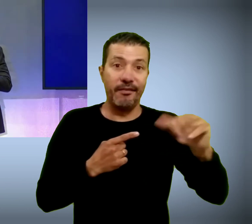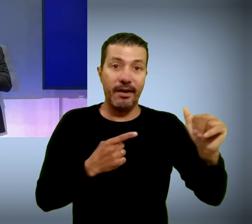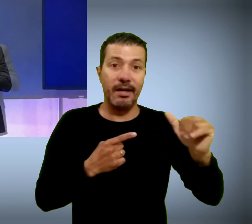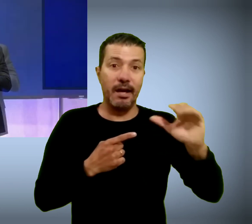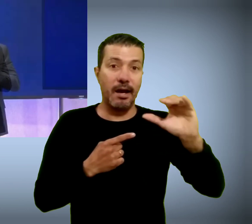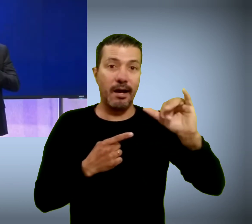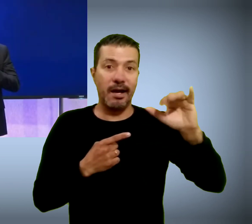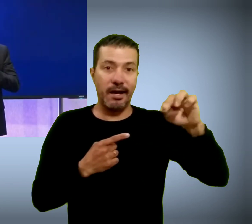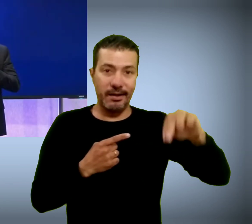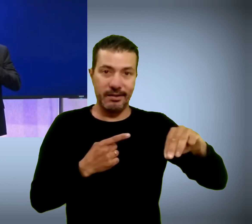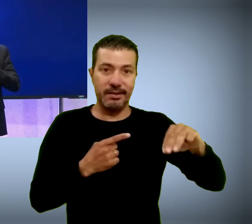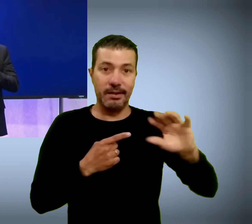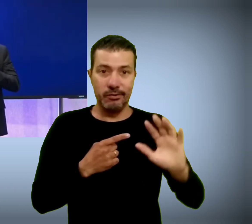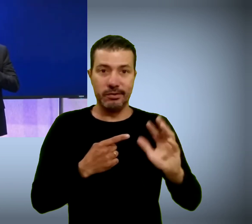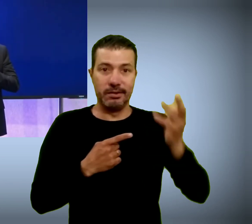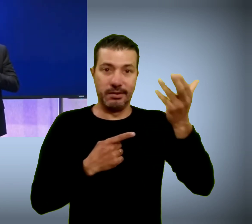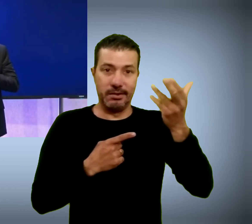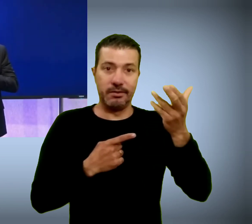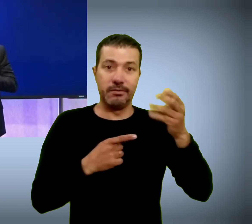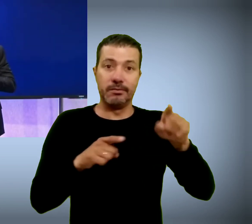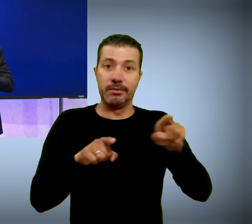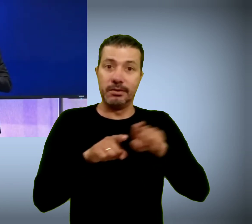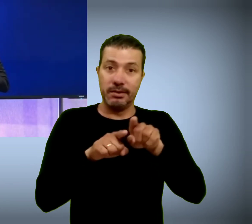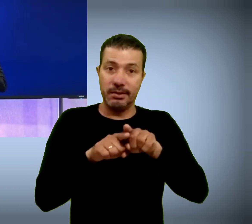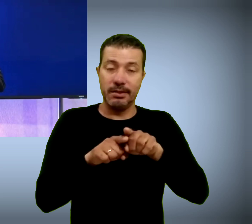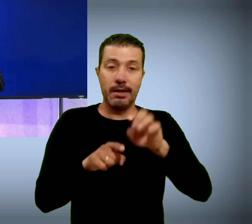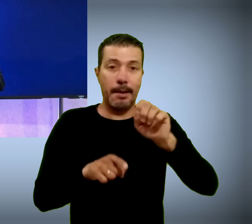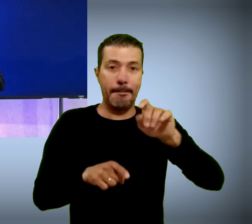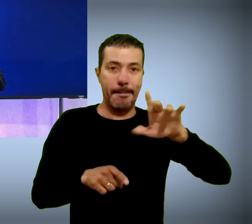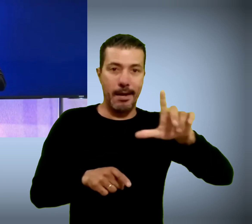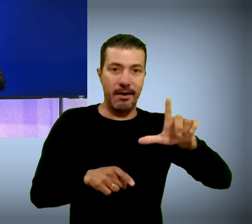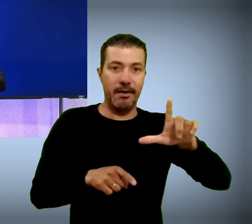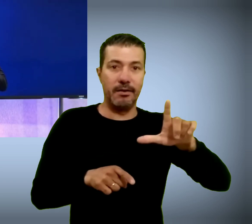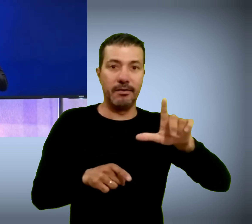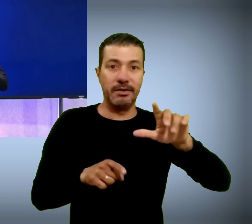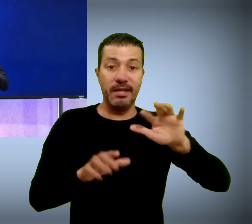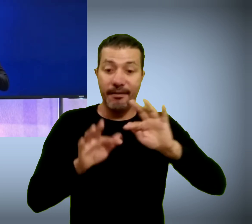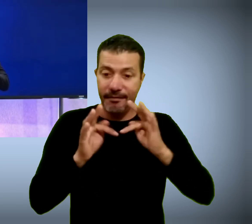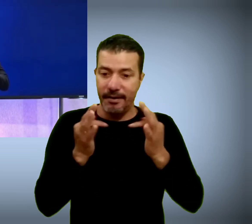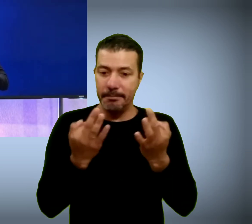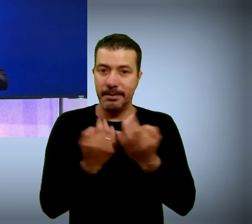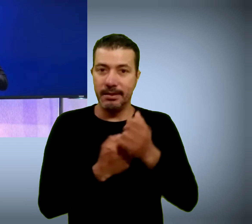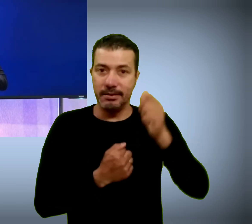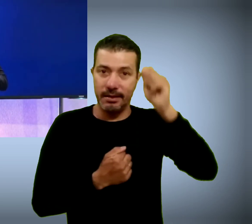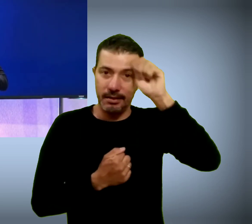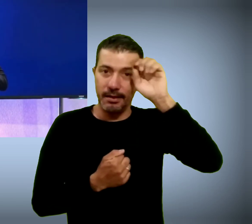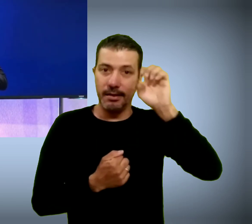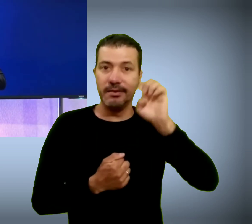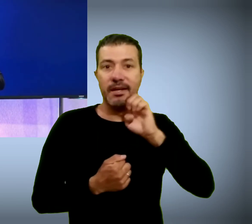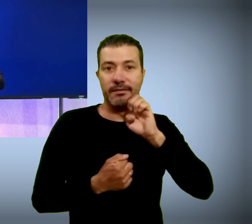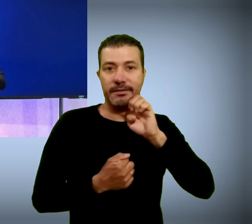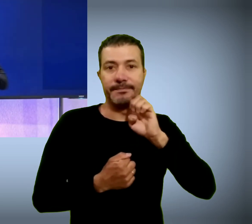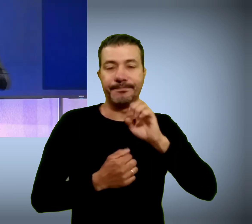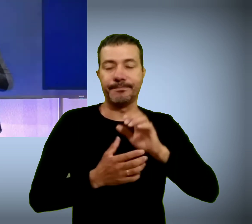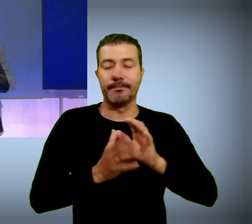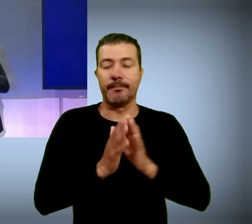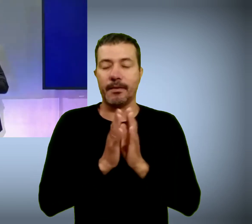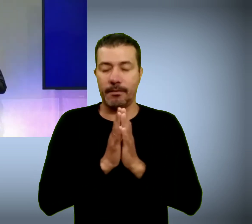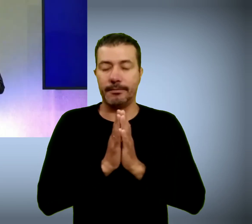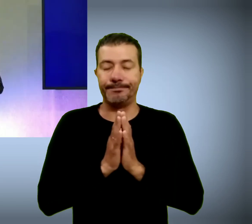e o que aconteceu com o resto da família de Adão e Eva, da qual fazemos parte. Feche seus olhos, vamos